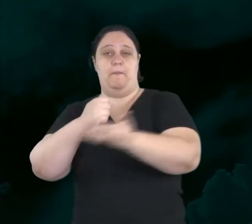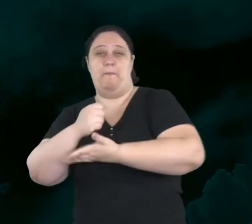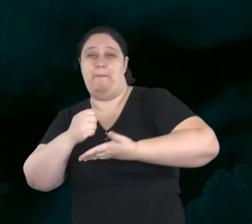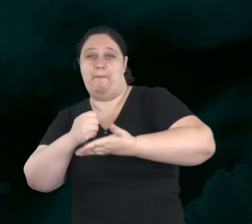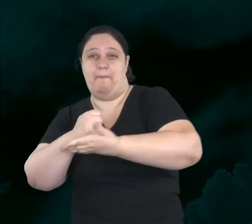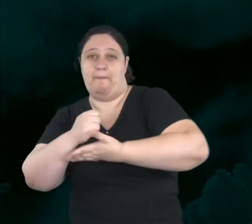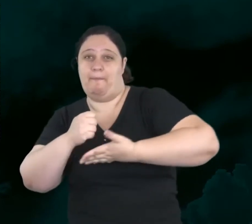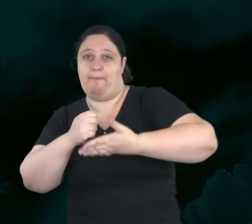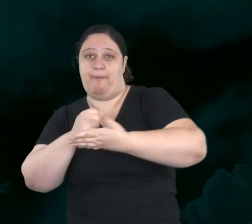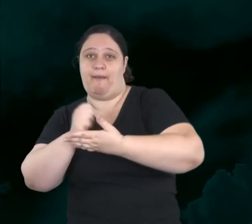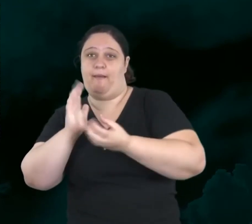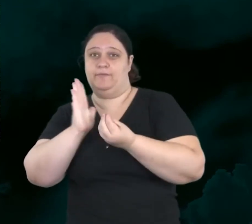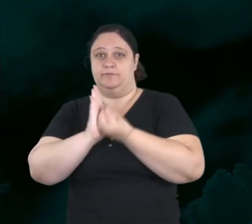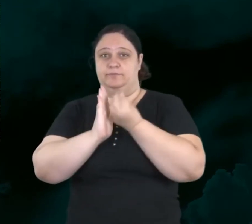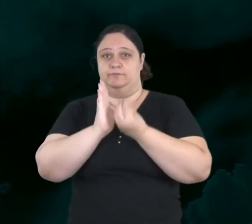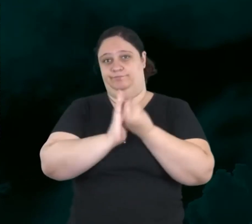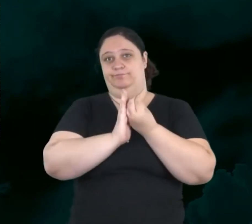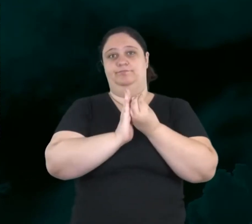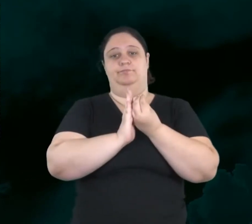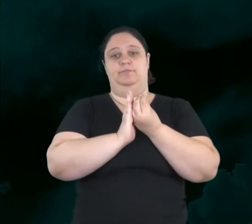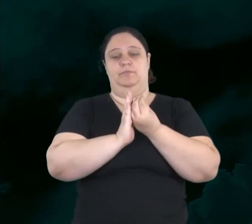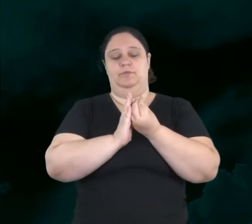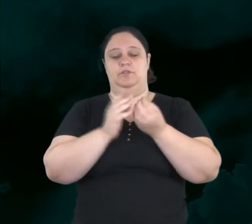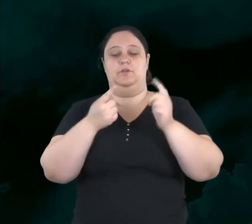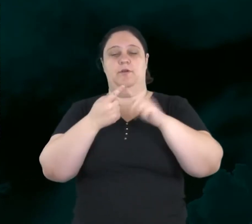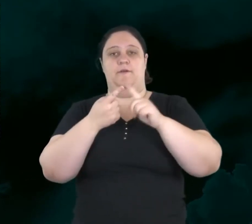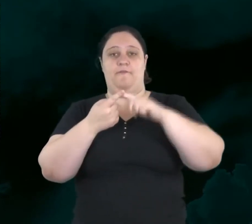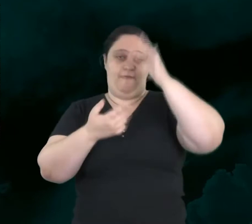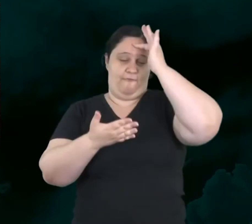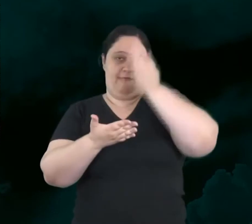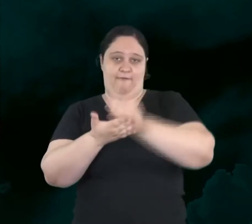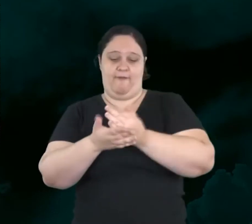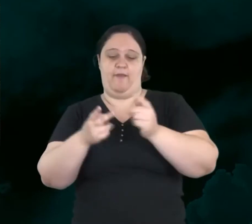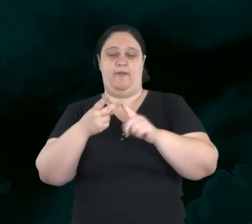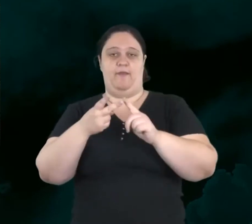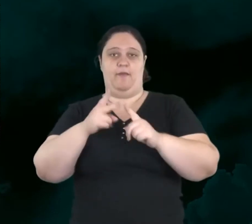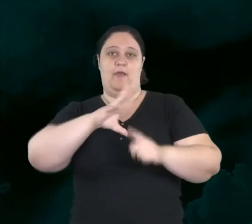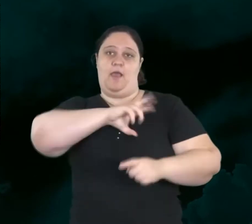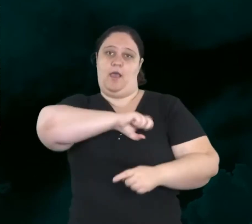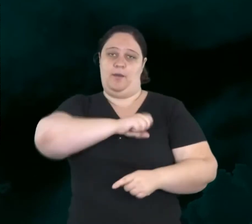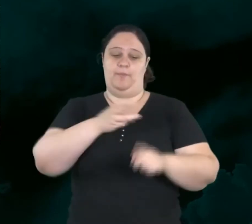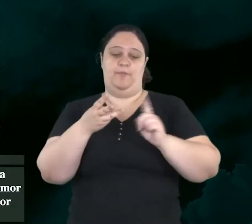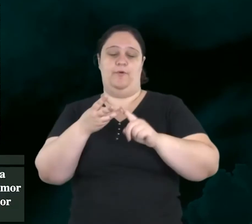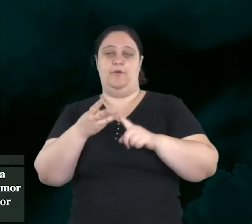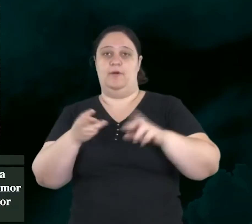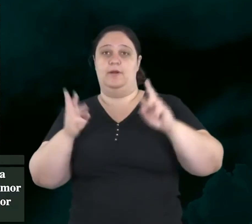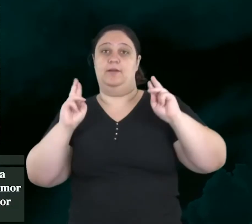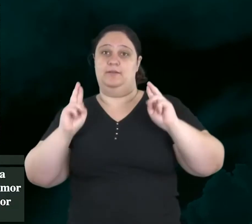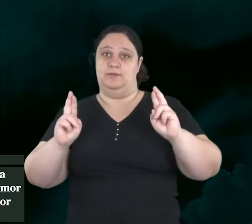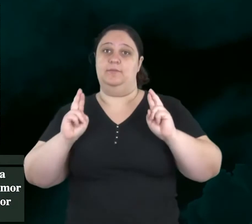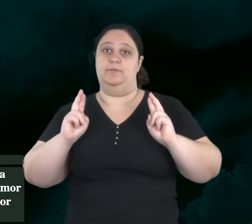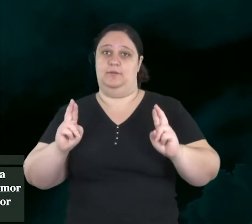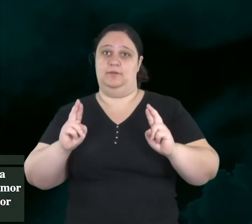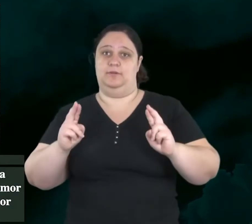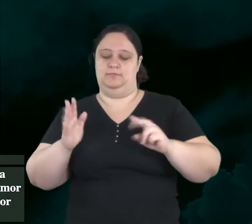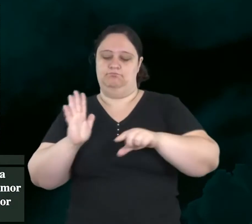igreja, que é a fé, o amor e a esperança. Vou ler o versículo 3 para vocês.